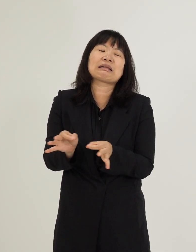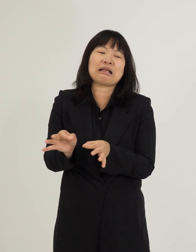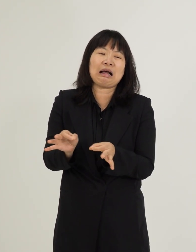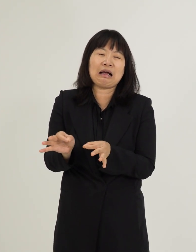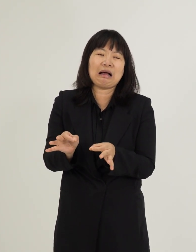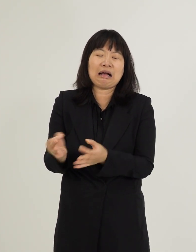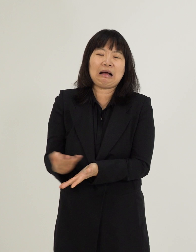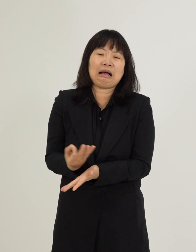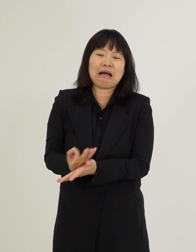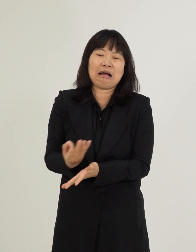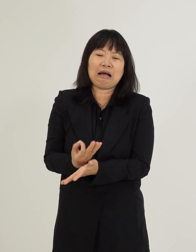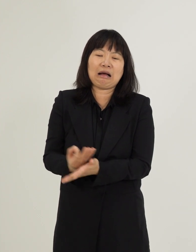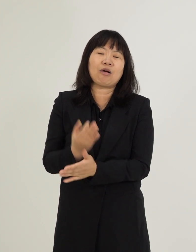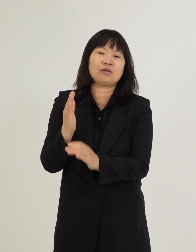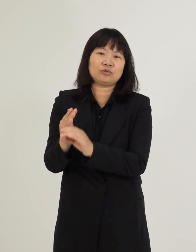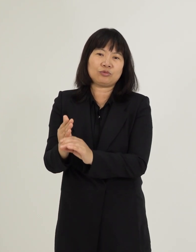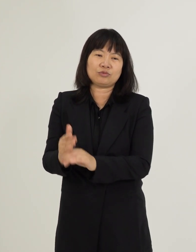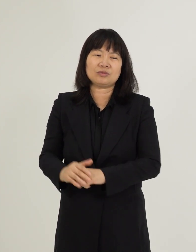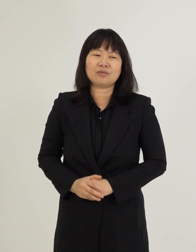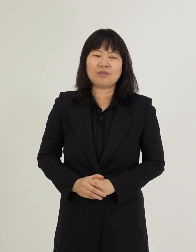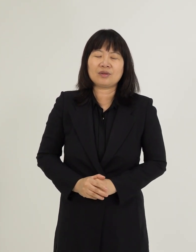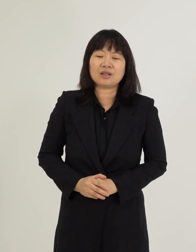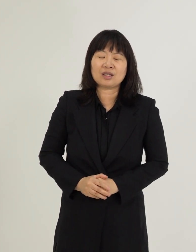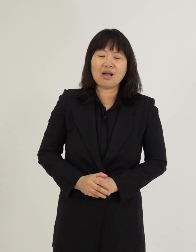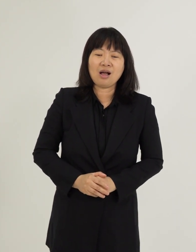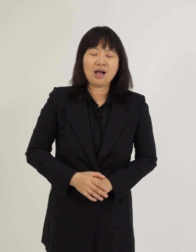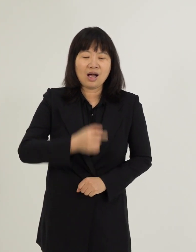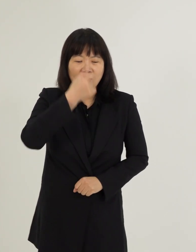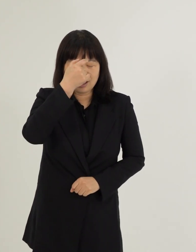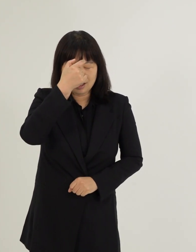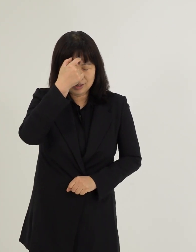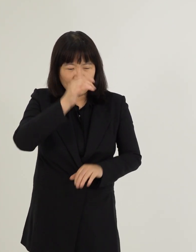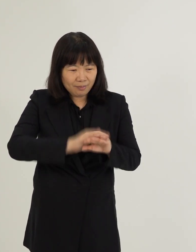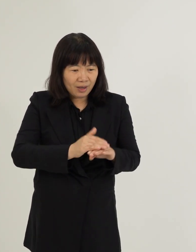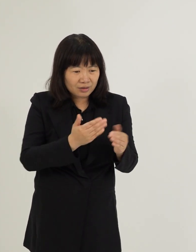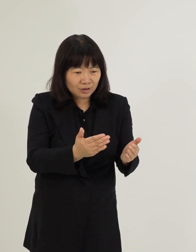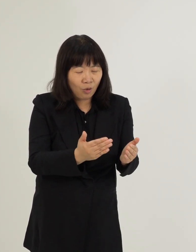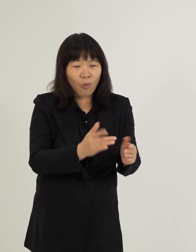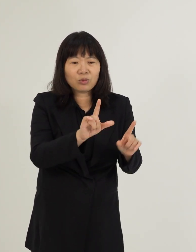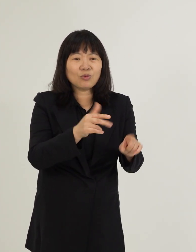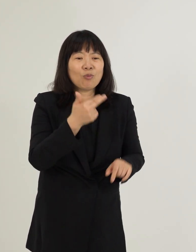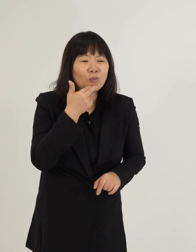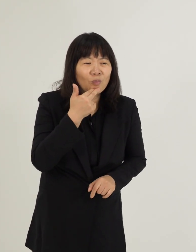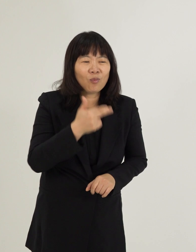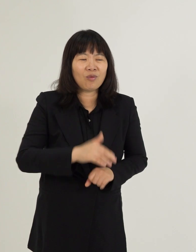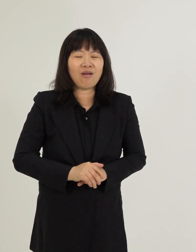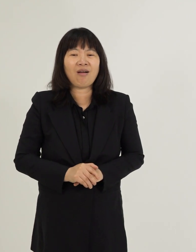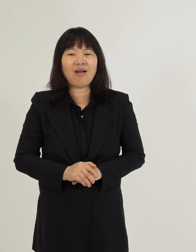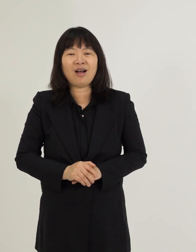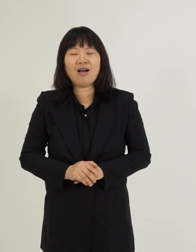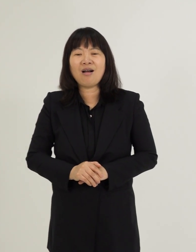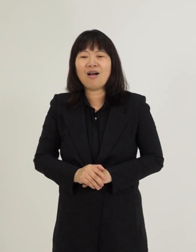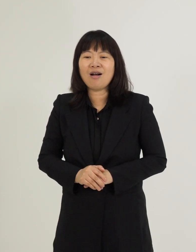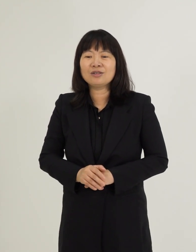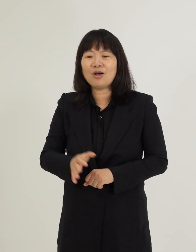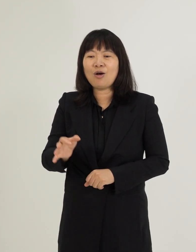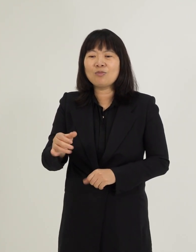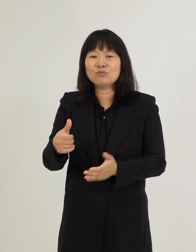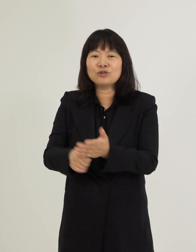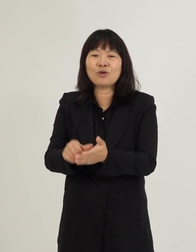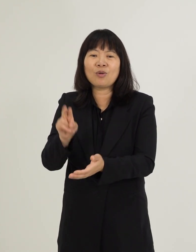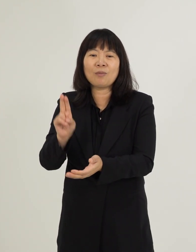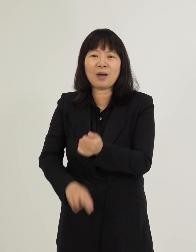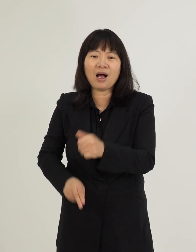있어요. 참된 예배가 드려지는 것도 아니고 끔찍한 매매가 이루어지고